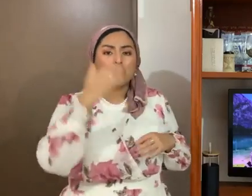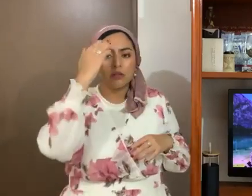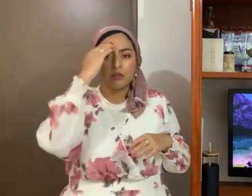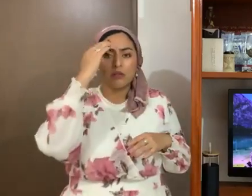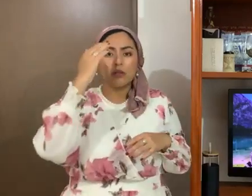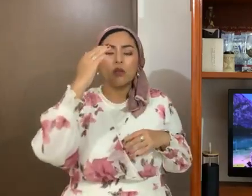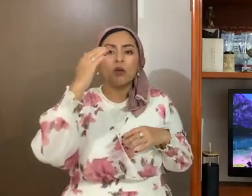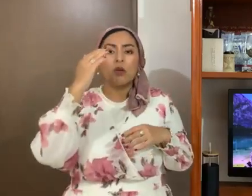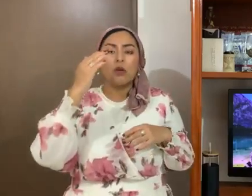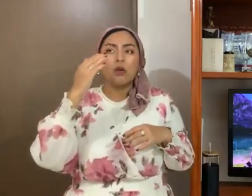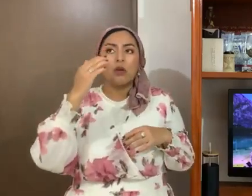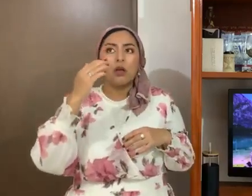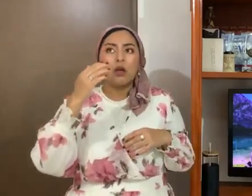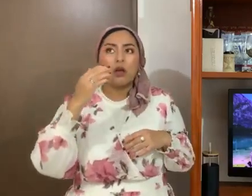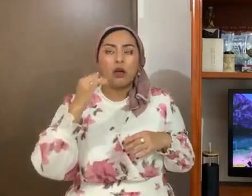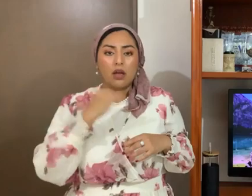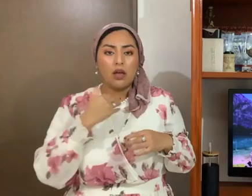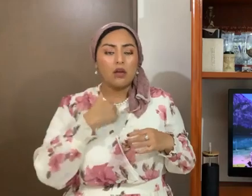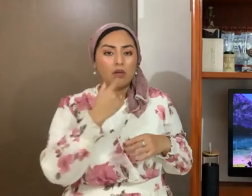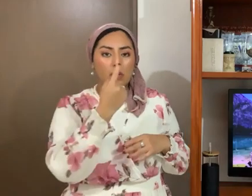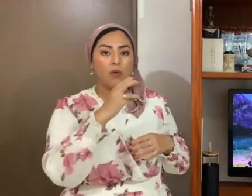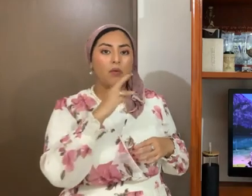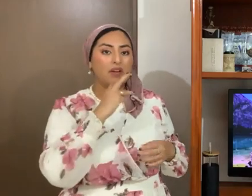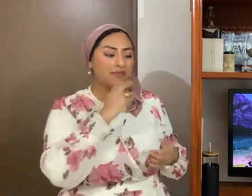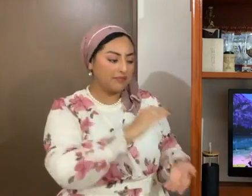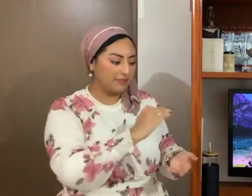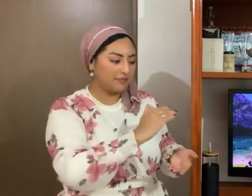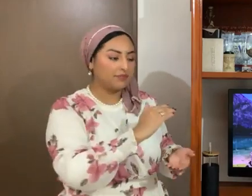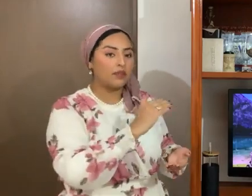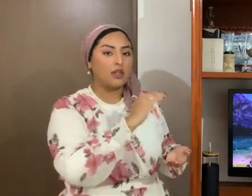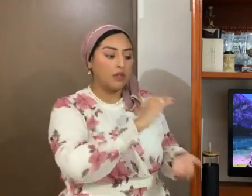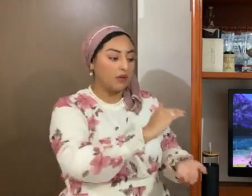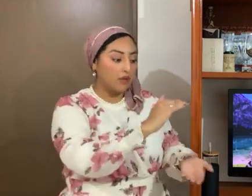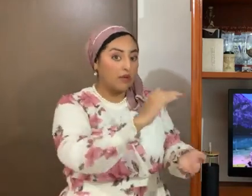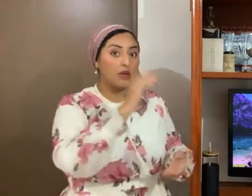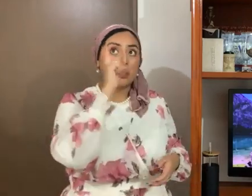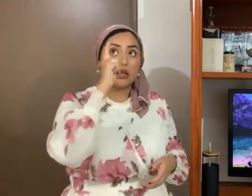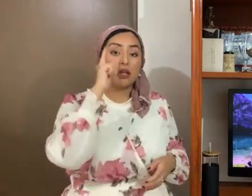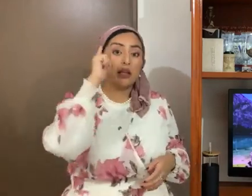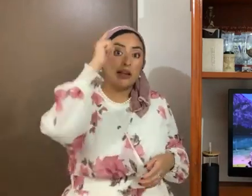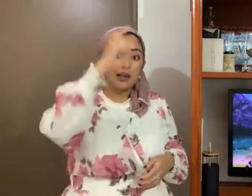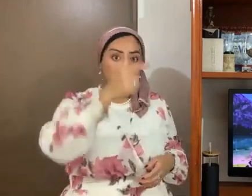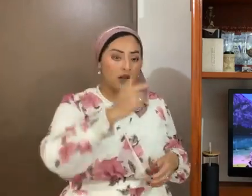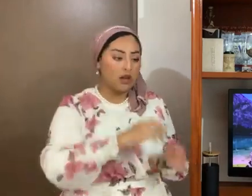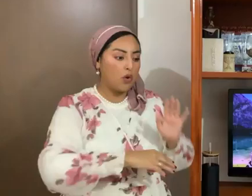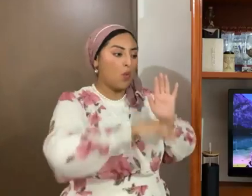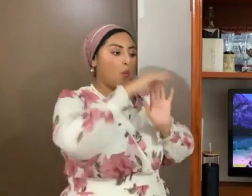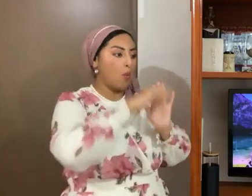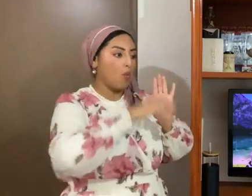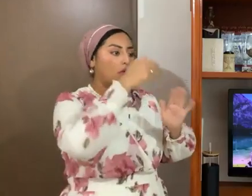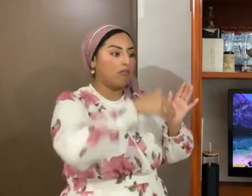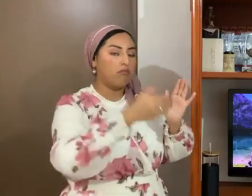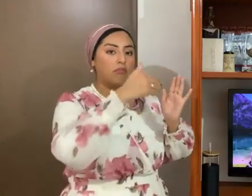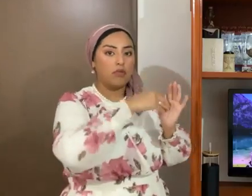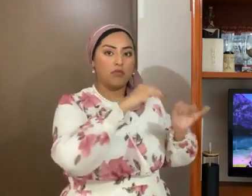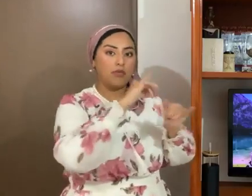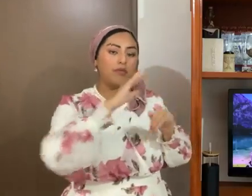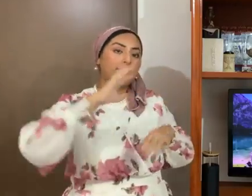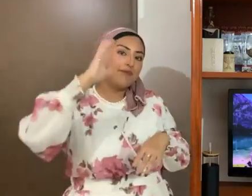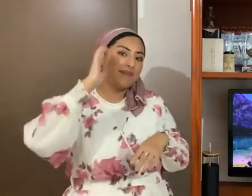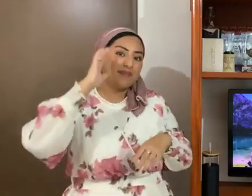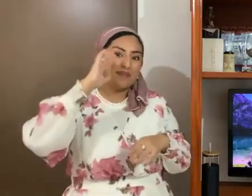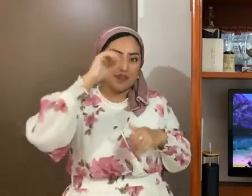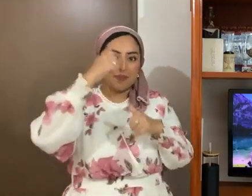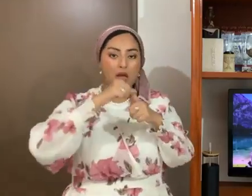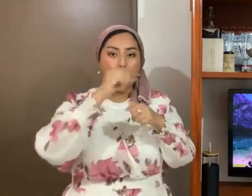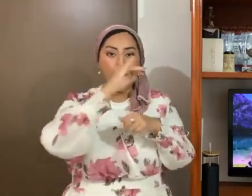Yahshua, si tengo una botella de agua o si tengo algo en casa, él a través de eso puede hacer milagros, como lo hizo con la viuda